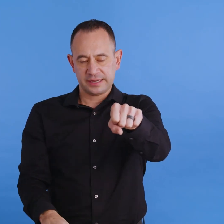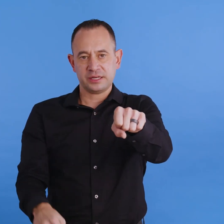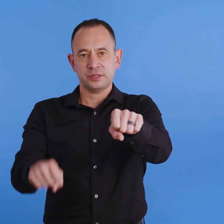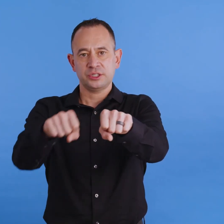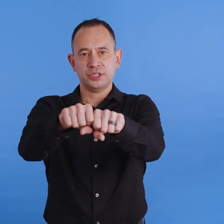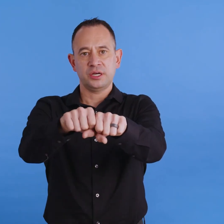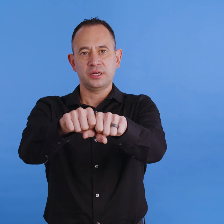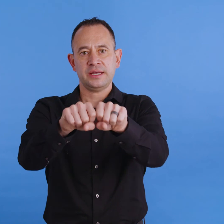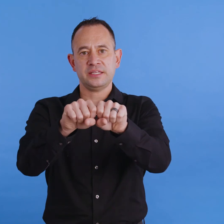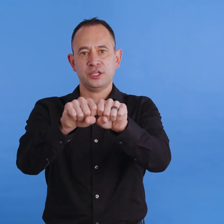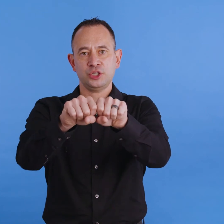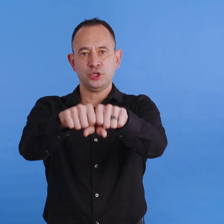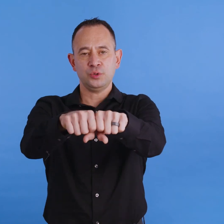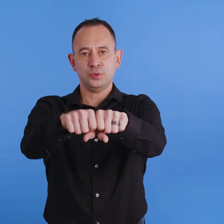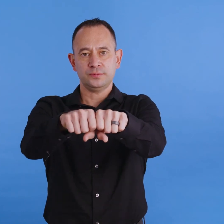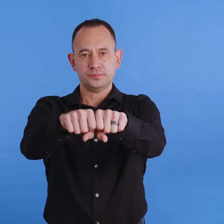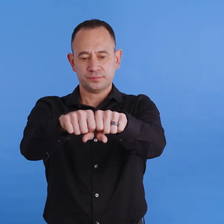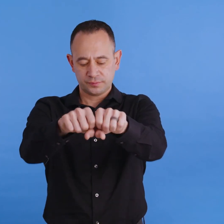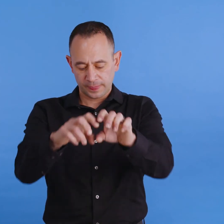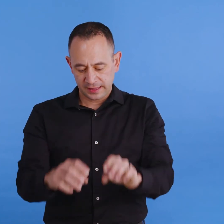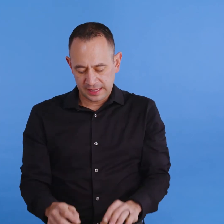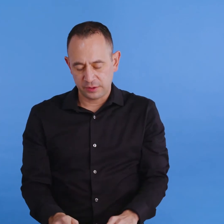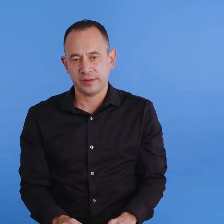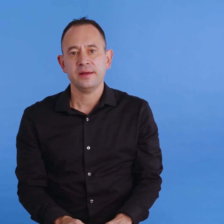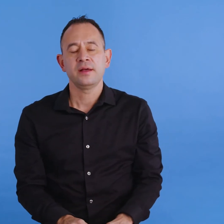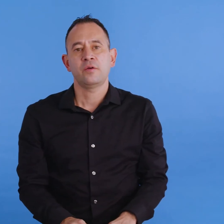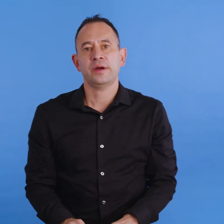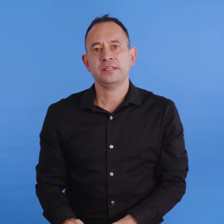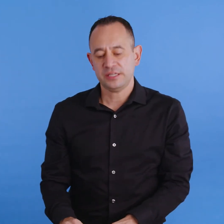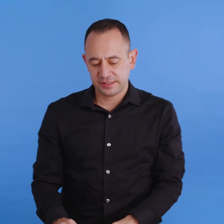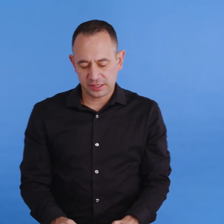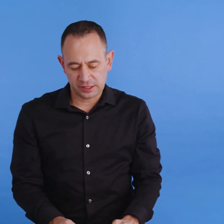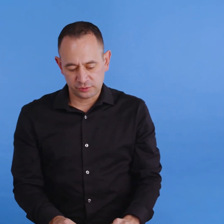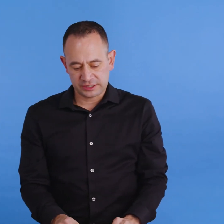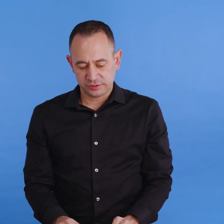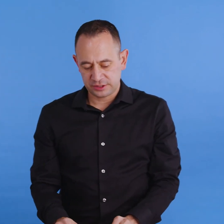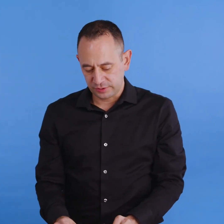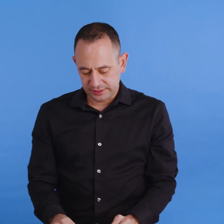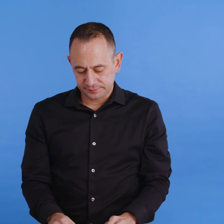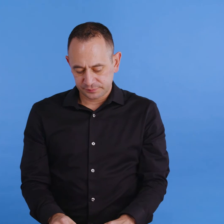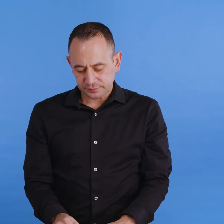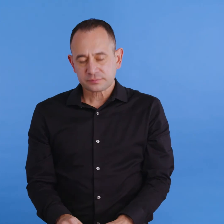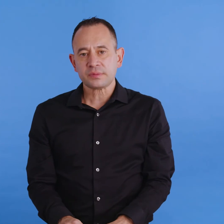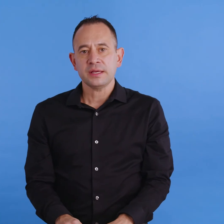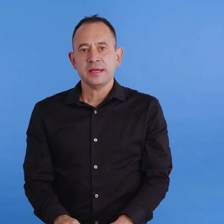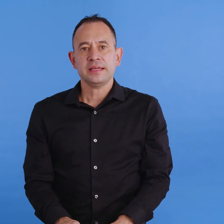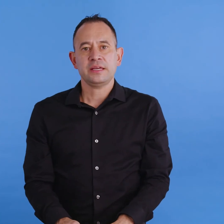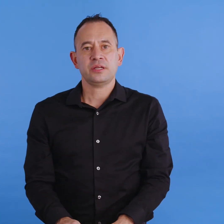agrego y. Es yu. Ahora voy a decirte algunas oraciones. Y quiero que